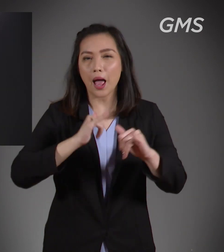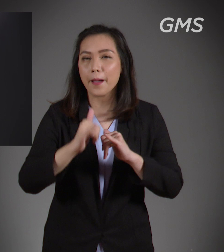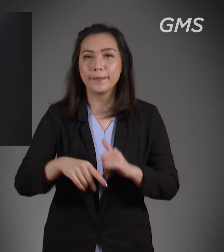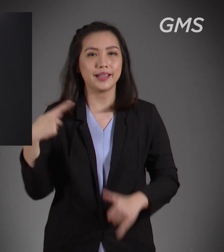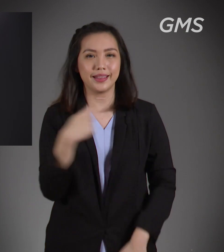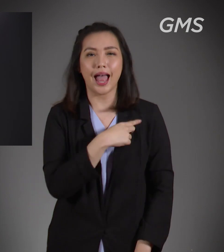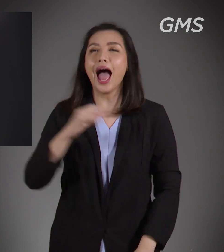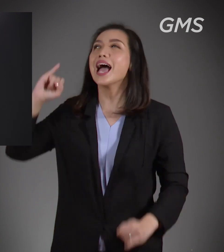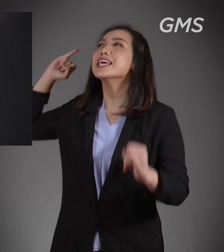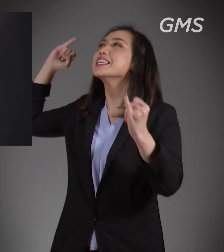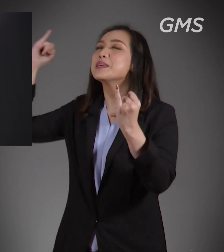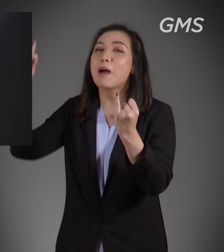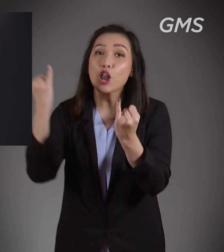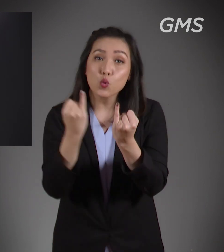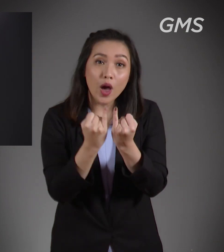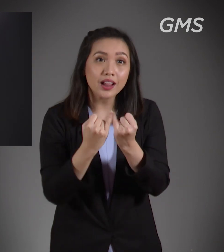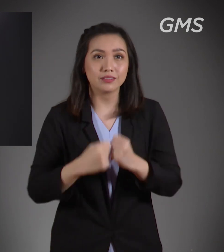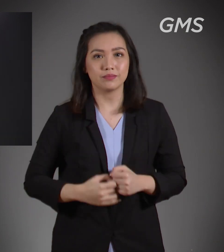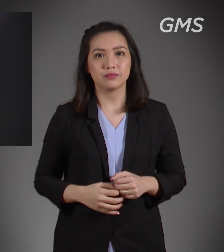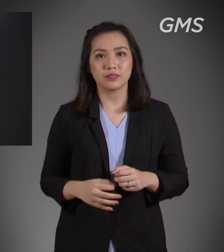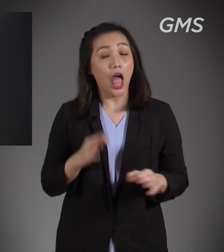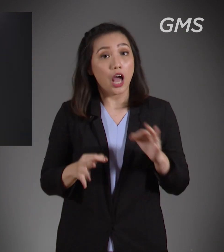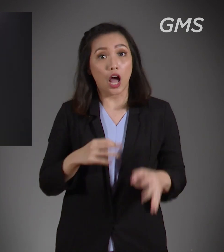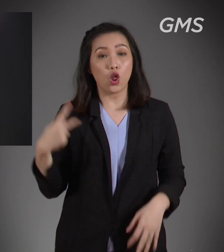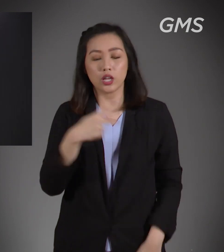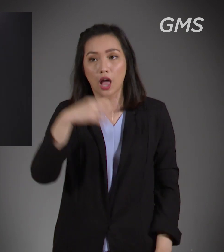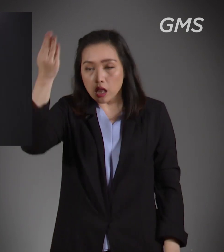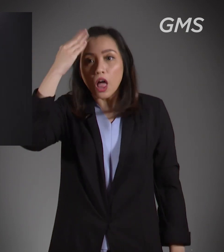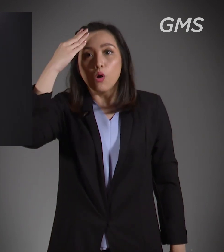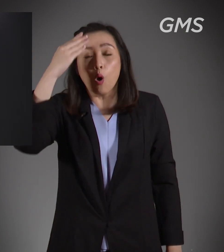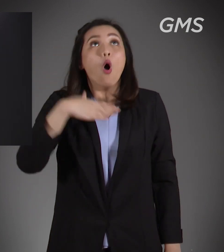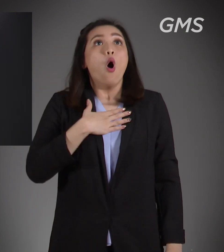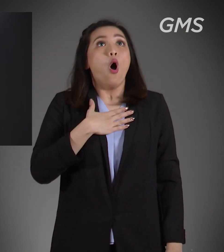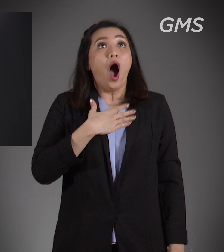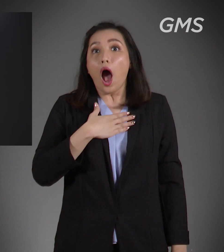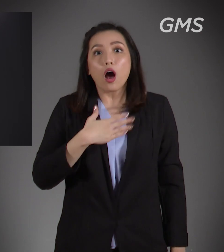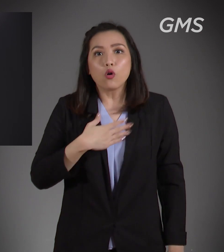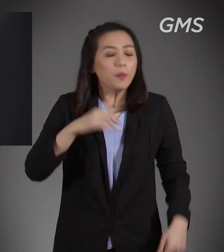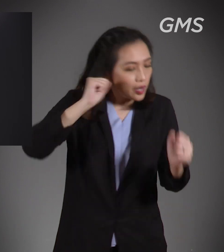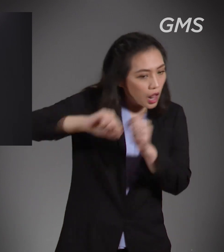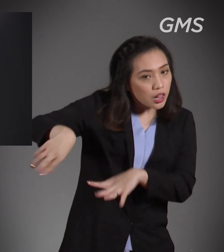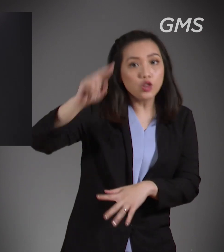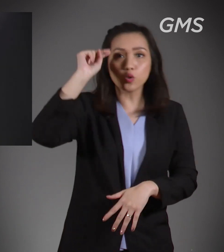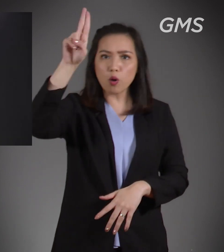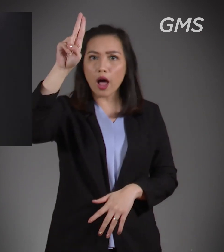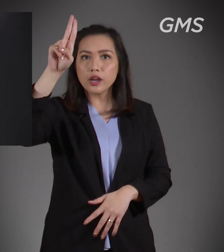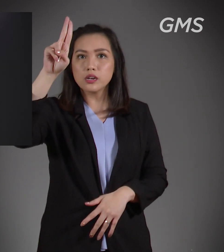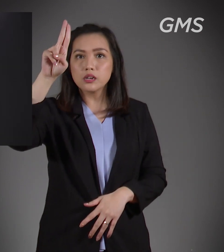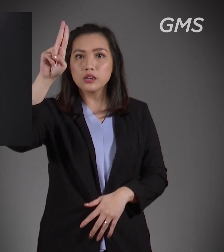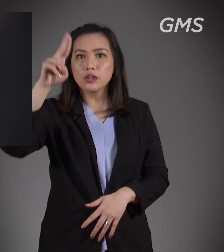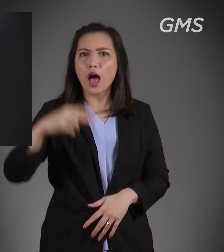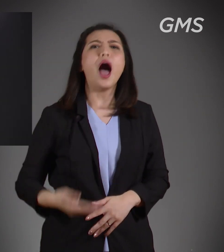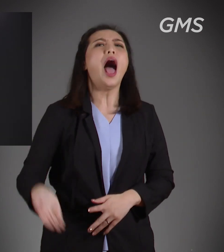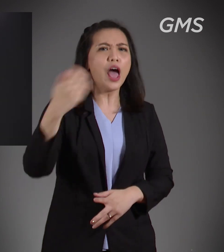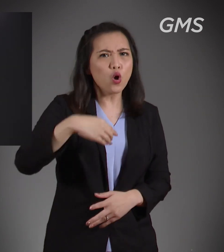Tapi kalau kita sadar kita sudah meninggalkan Tuhan, bukan berarti Tuhan sudah meninggalkan kita. Kalau kita menyadarinya,